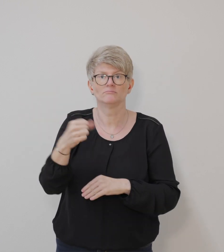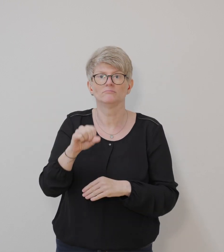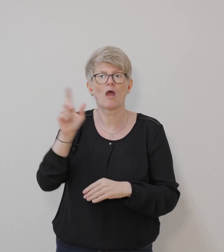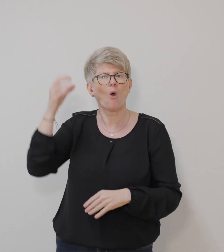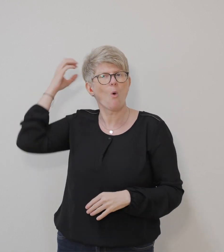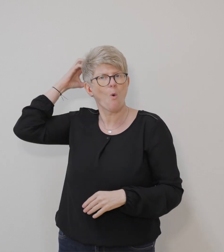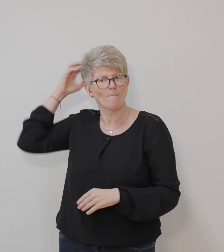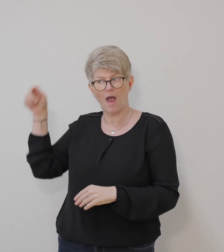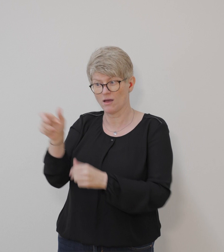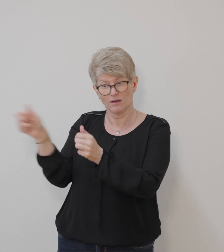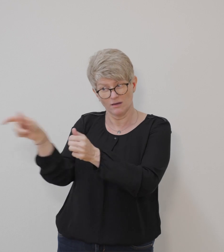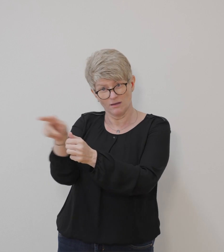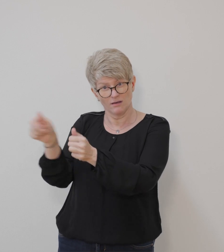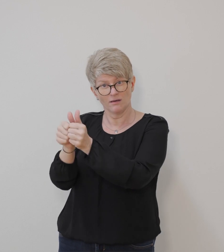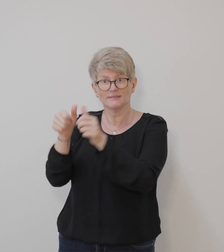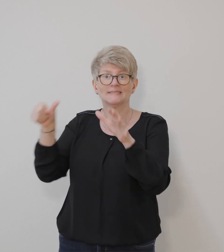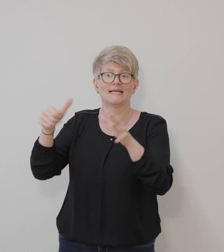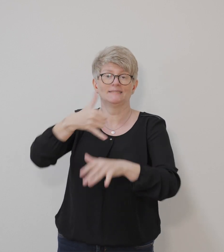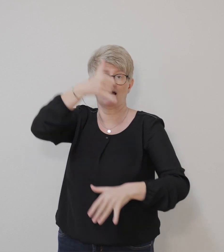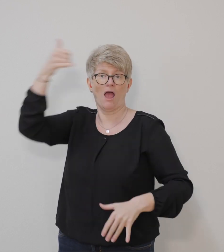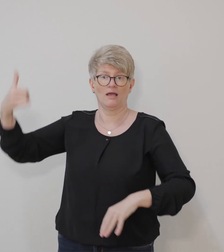im engsten Familienkreis erfolgen.